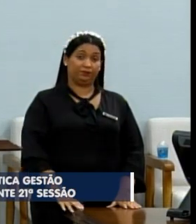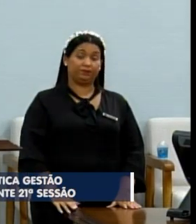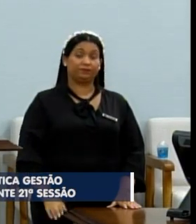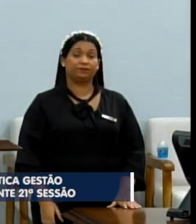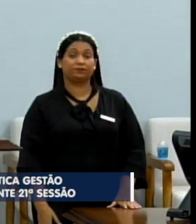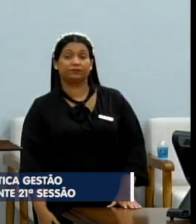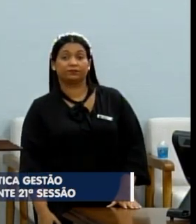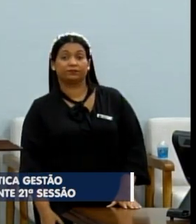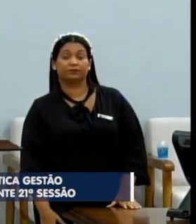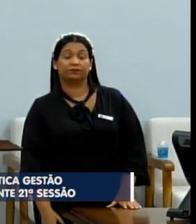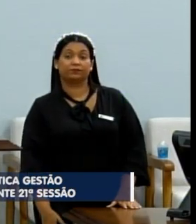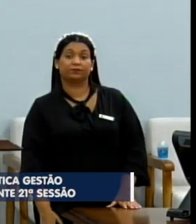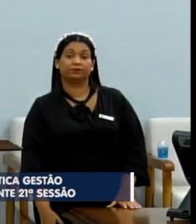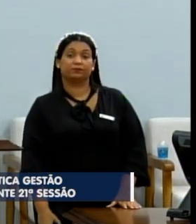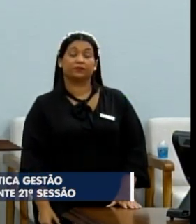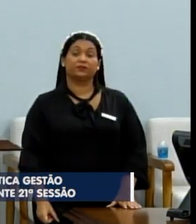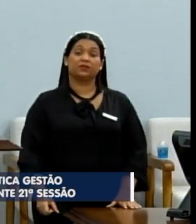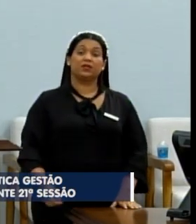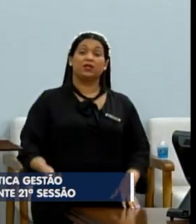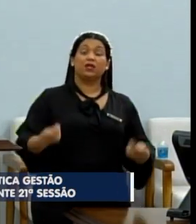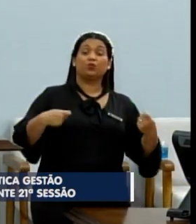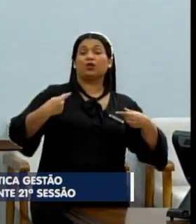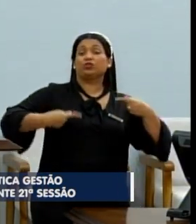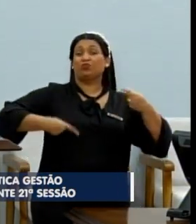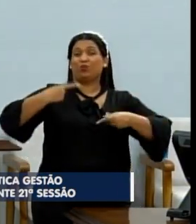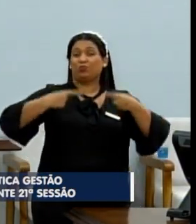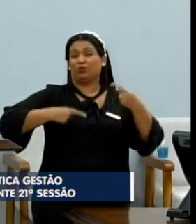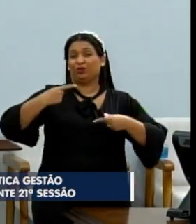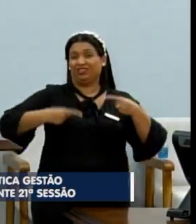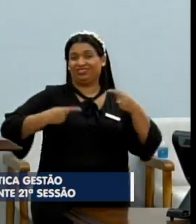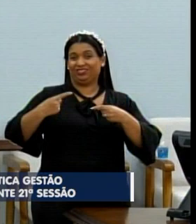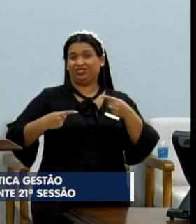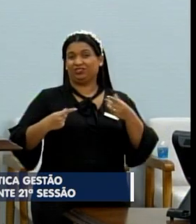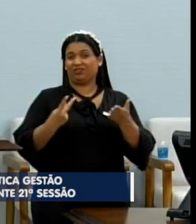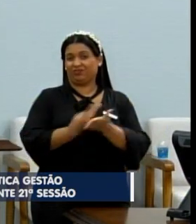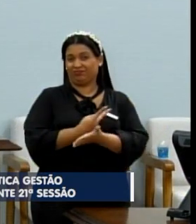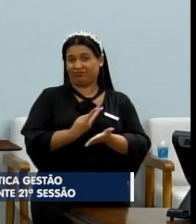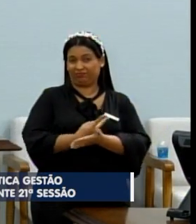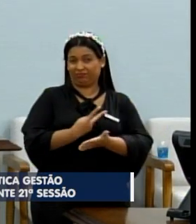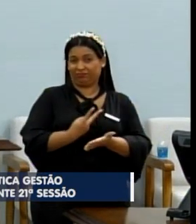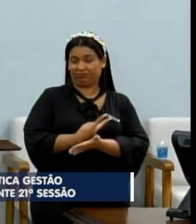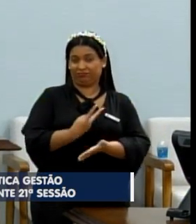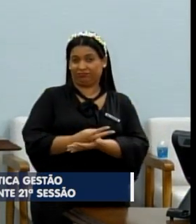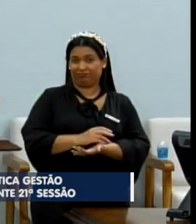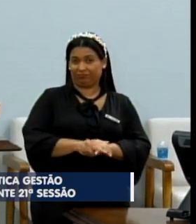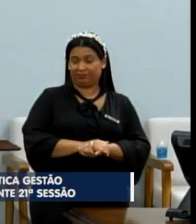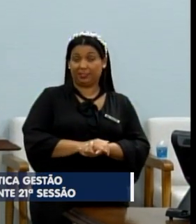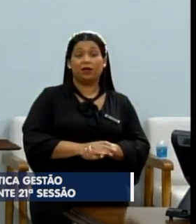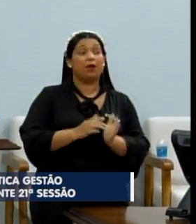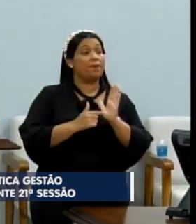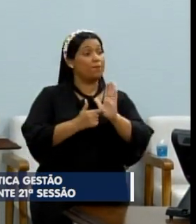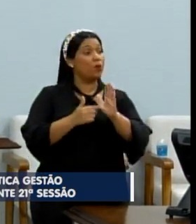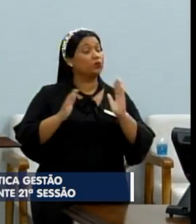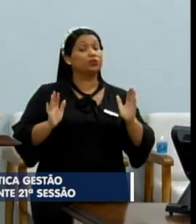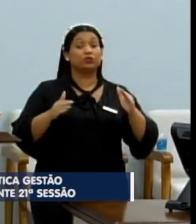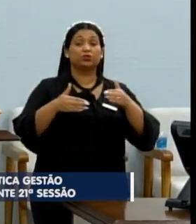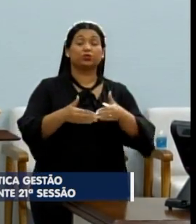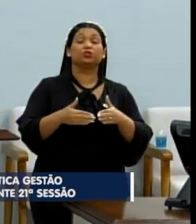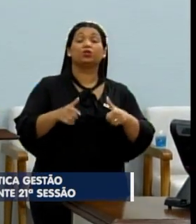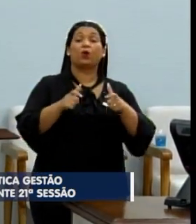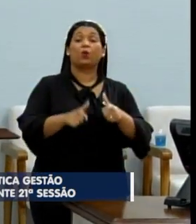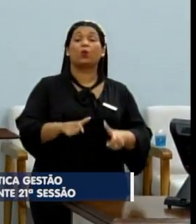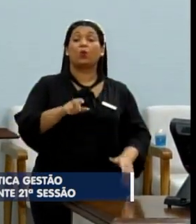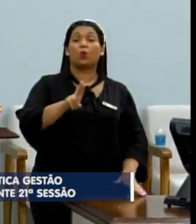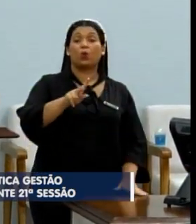isso se deve a uma política equivocada na atenção básica isso reflete diretamente nas